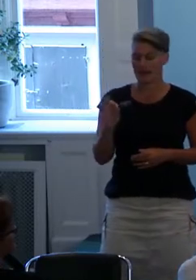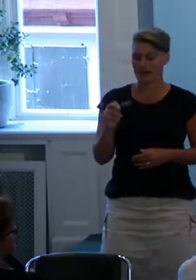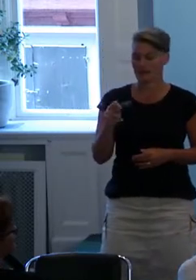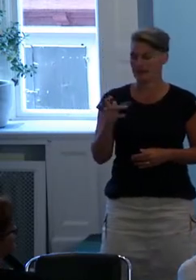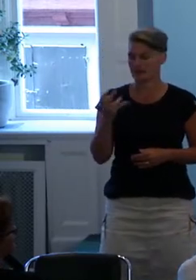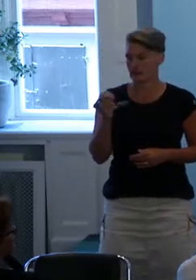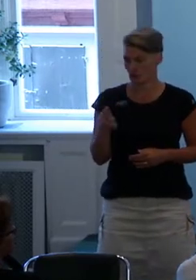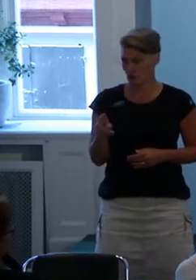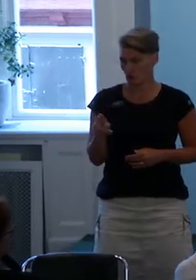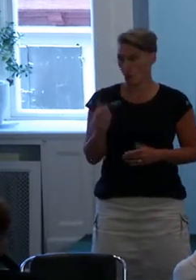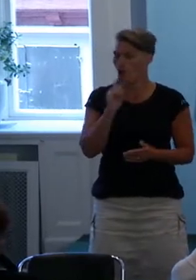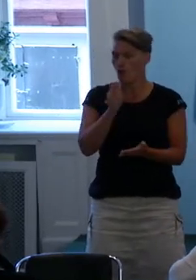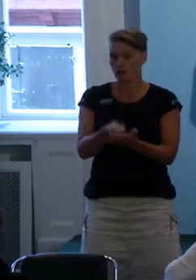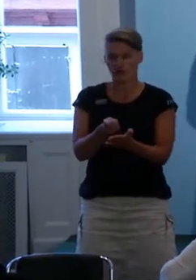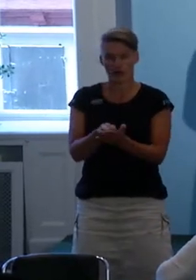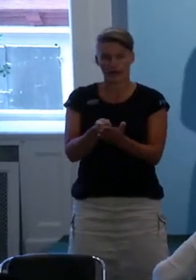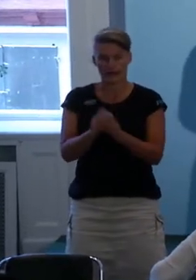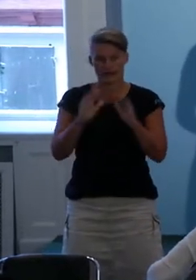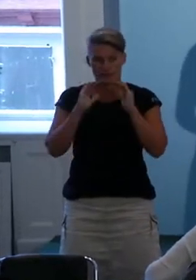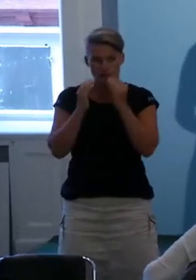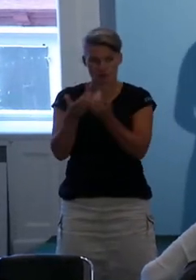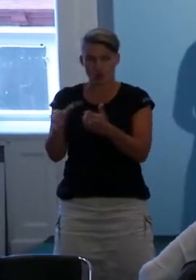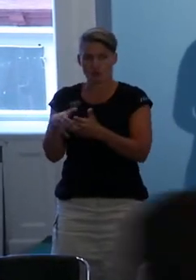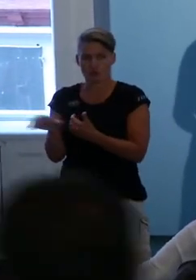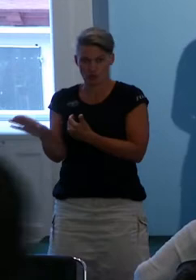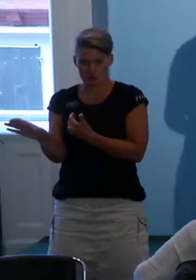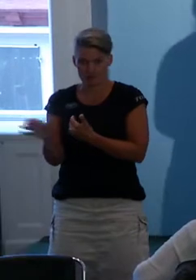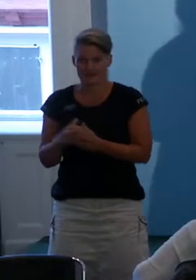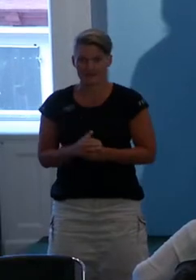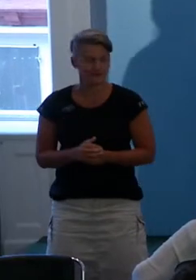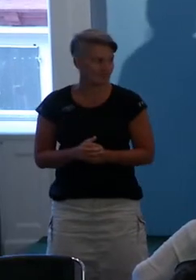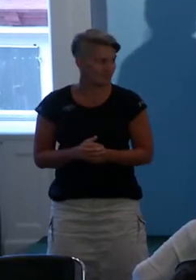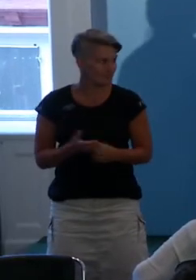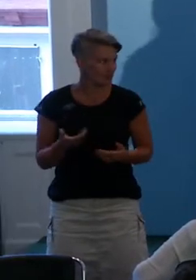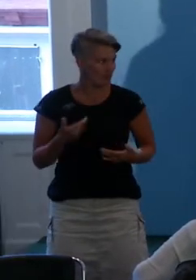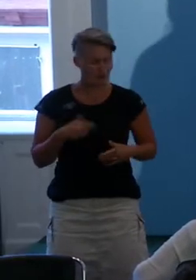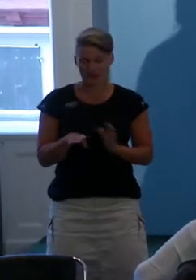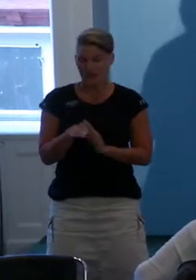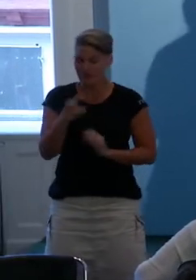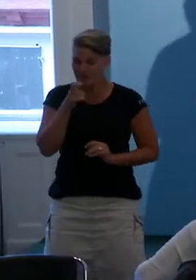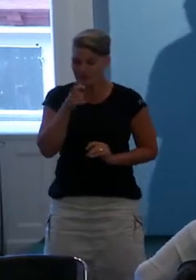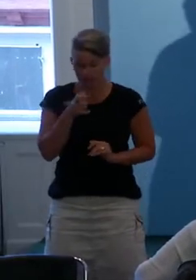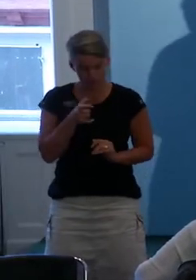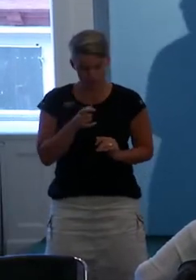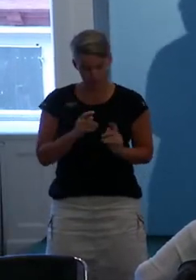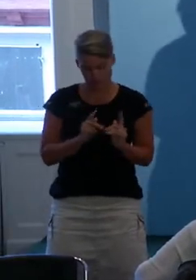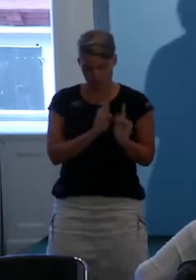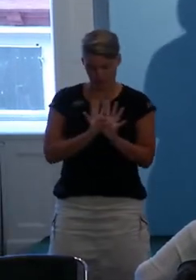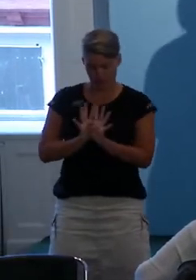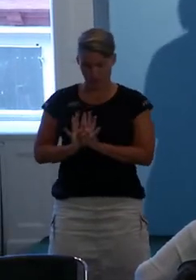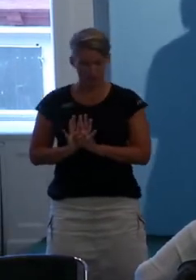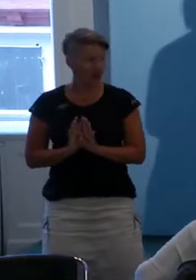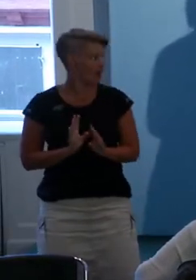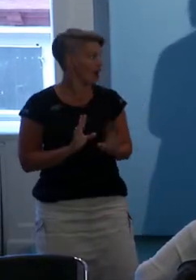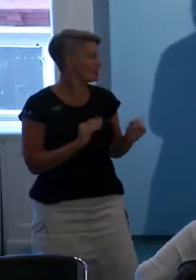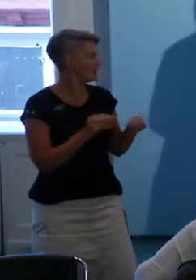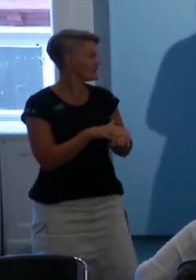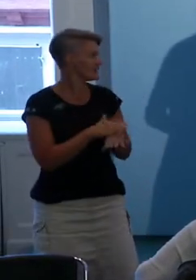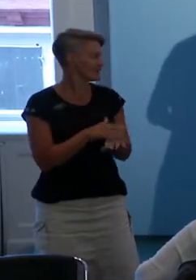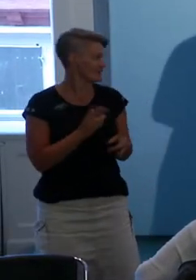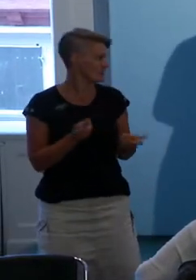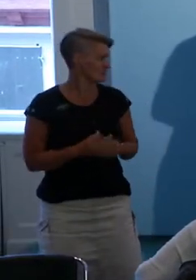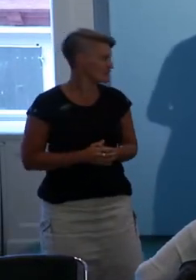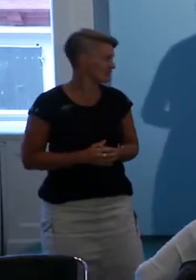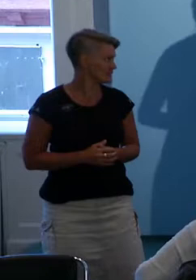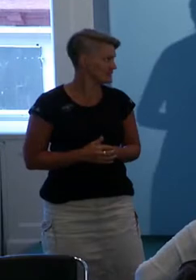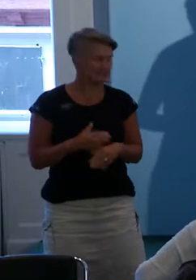är ordförande i socialutskottet. Välkommen fram. Du får en handmikrofon. Vi får knö oss lite som det heter. Och där har vi Katarina också, vad fint.